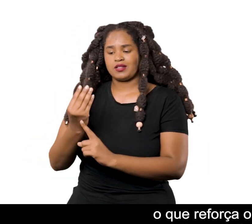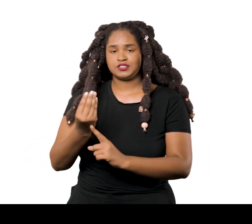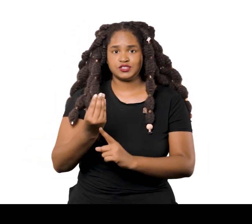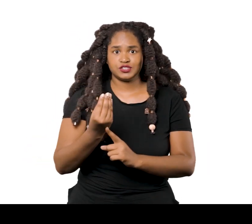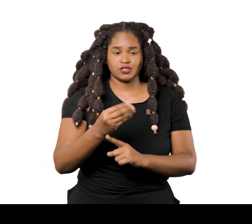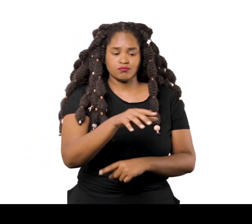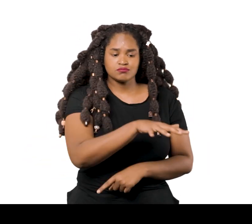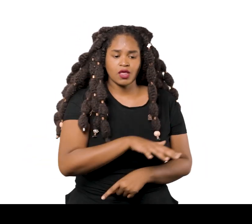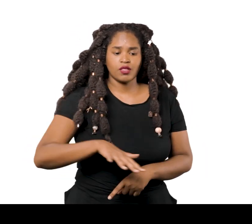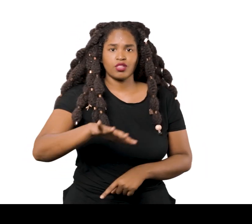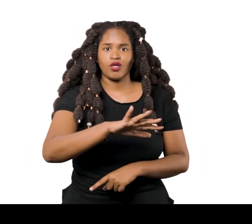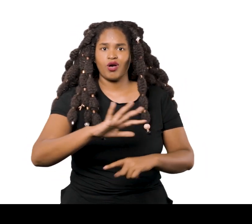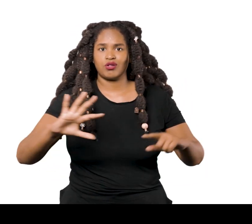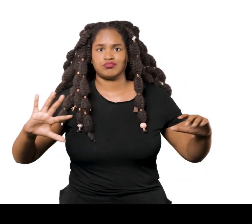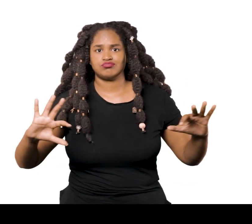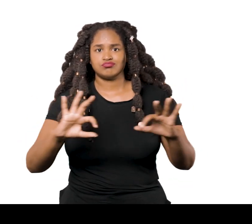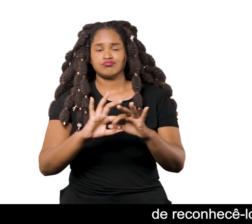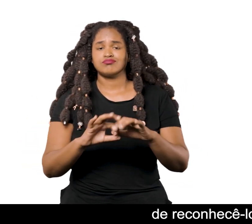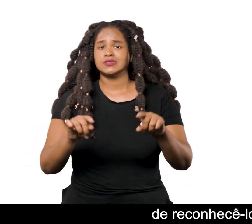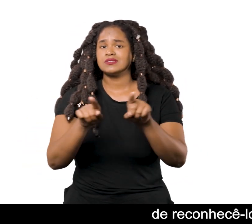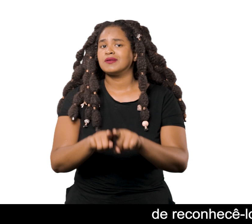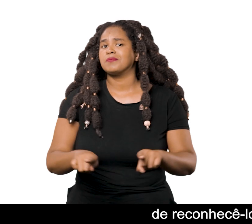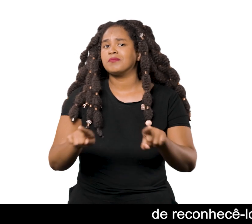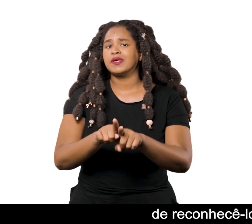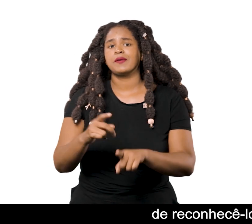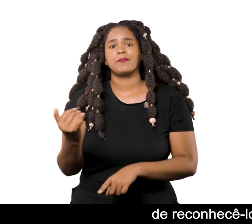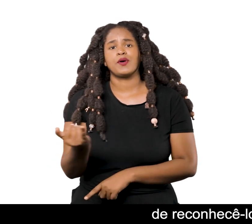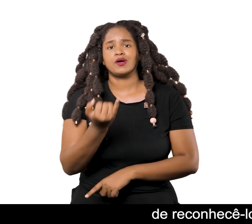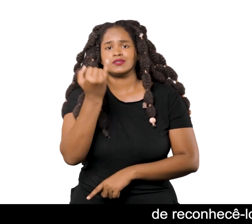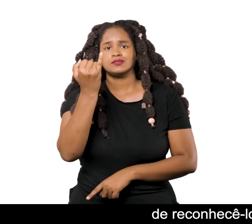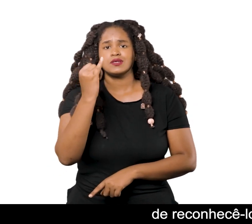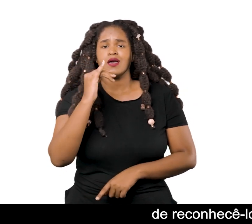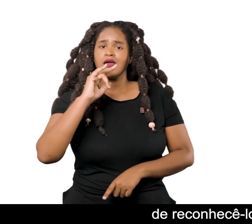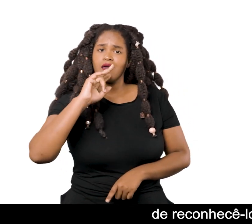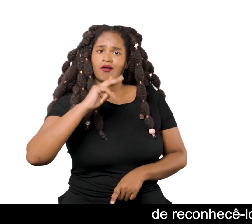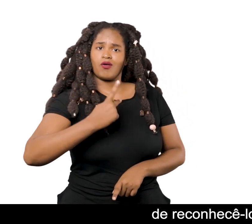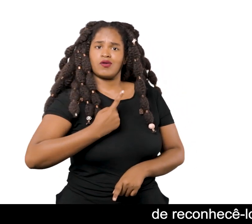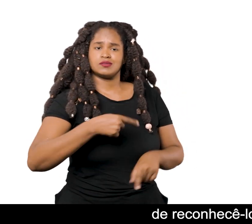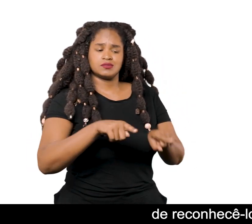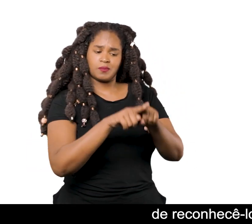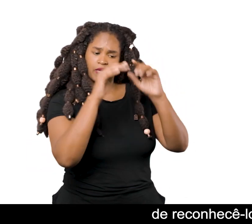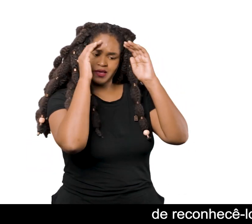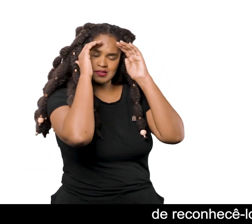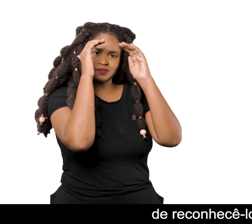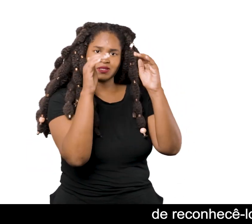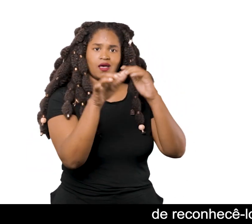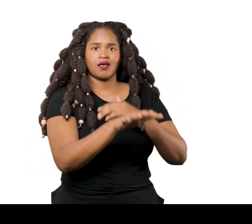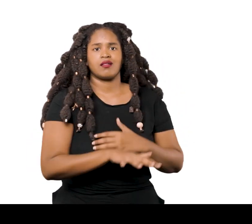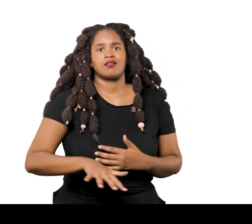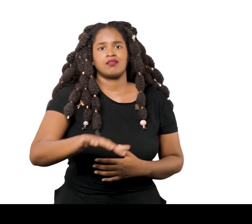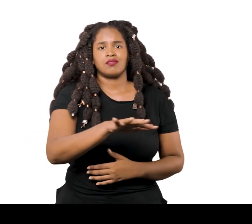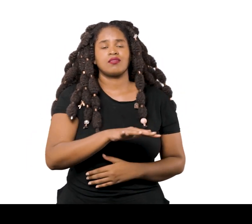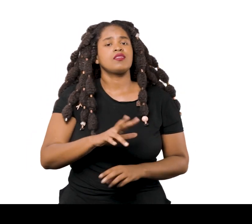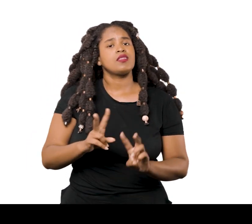território, bem como a importância de reconhecê-lo e respeitá-lo como terra indígena.